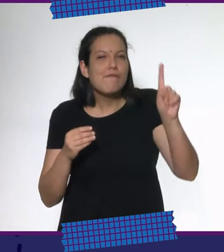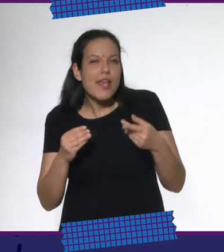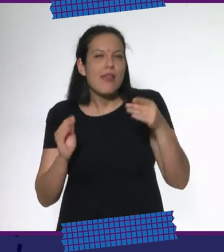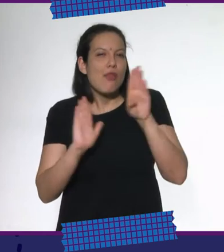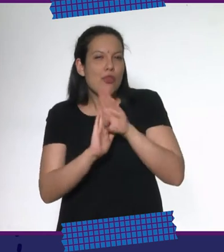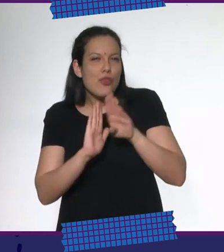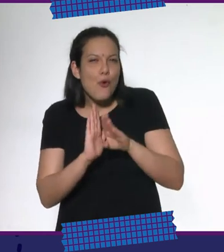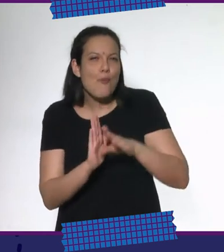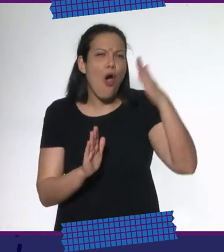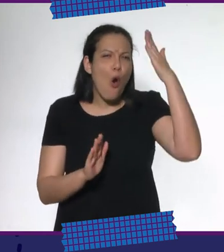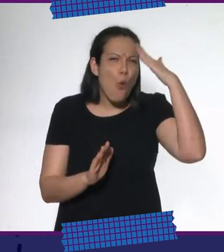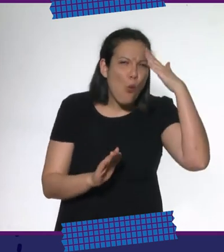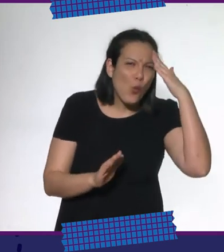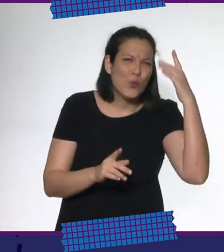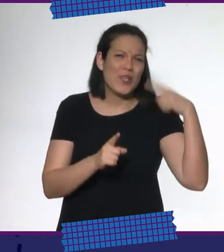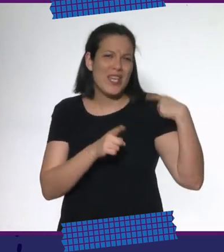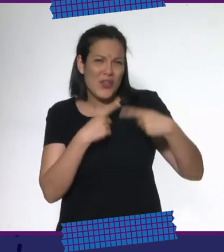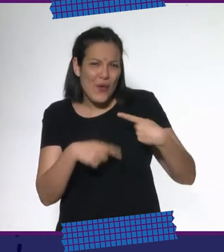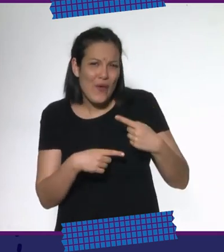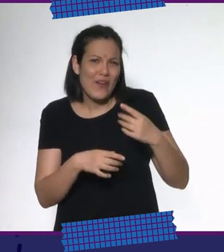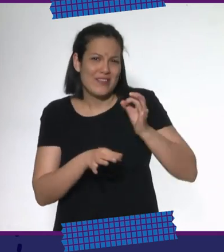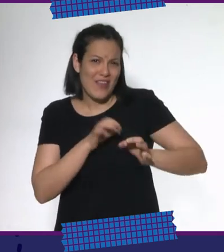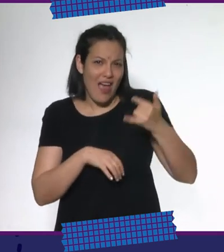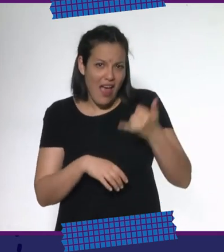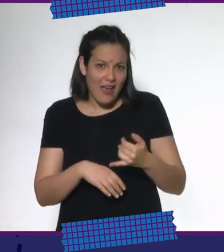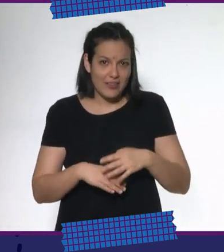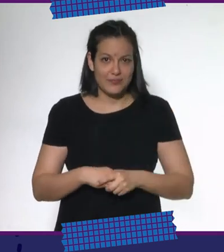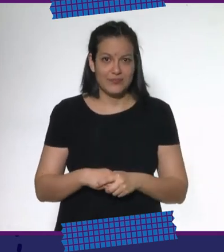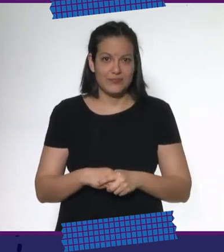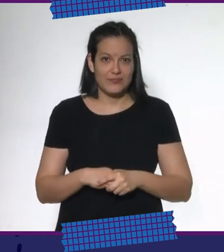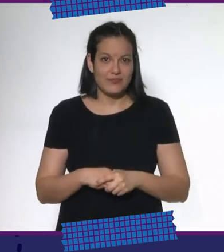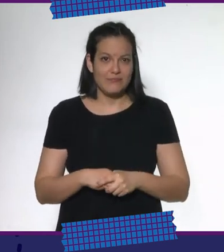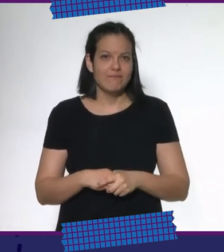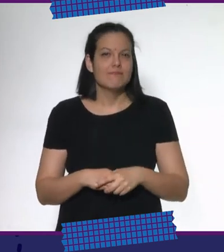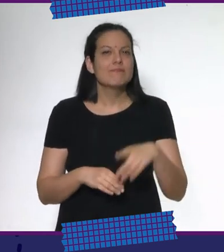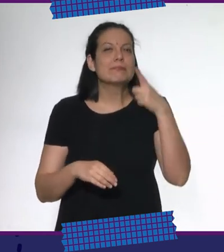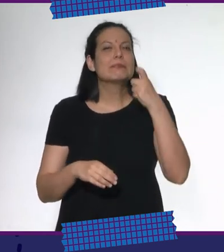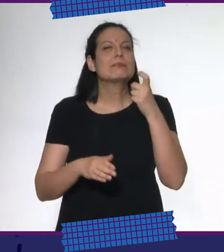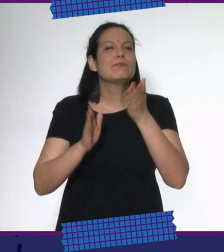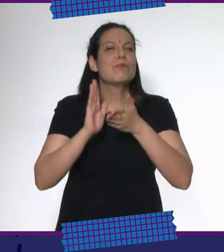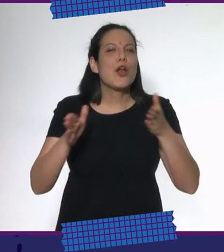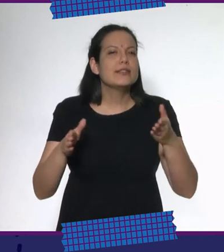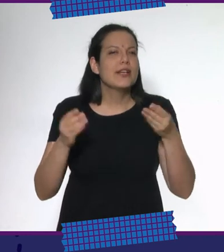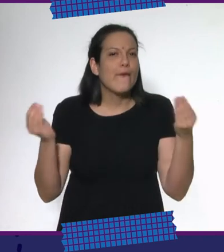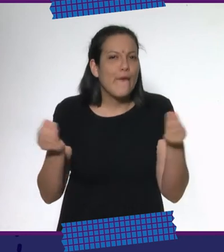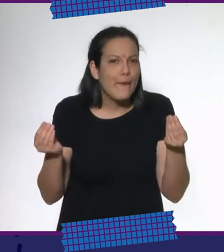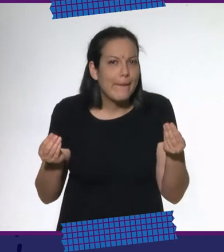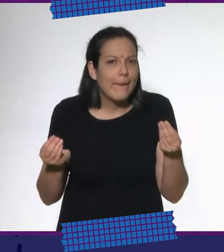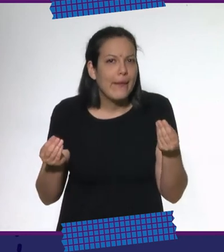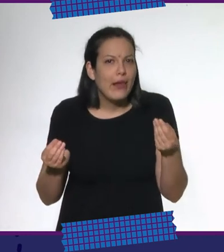valores culturales e históricos concretos. ¿Cómo reconocer estas violencias? Entendemos que es un